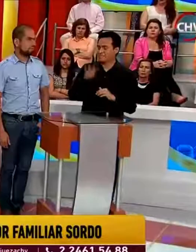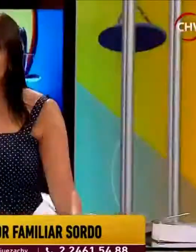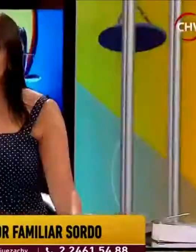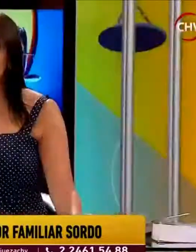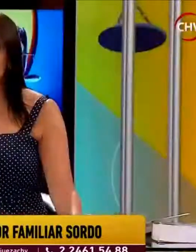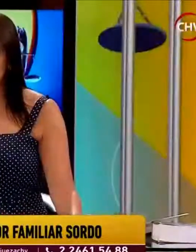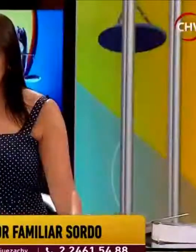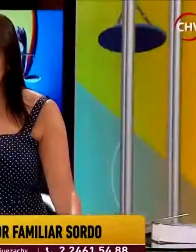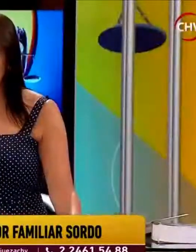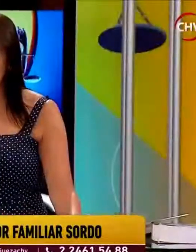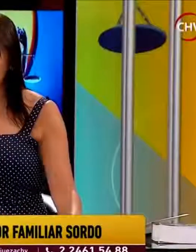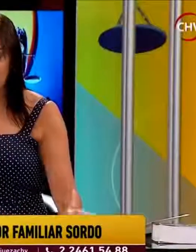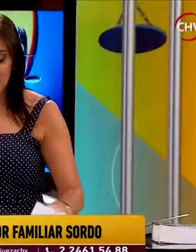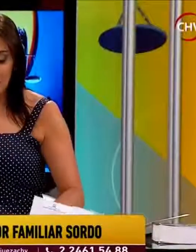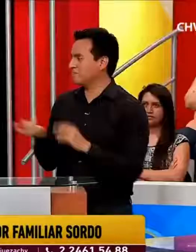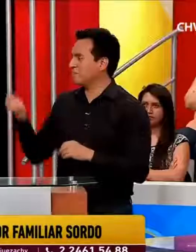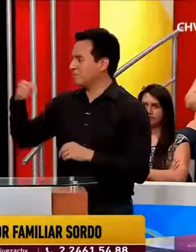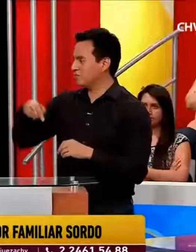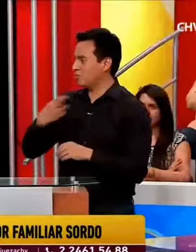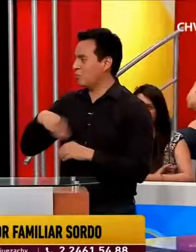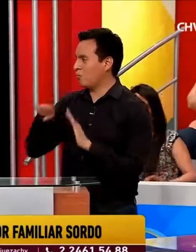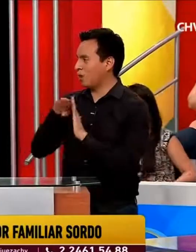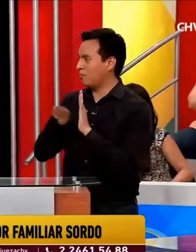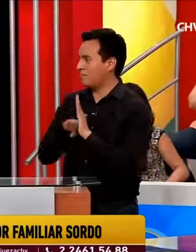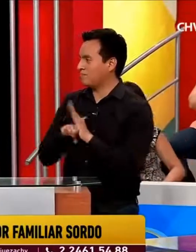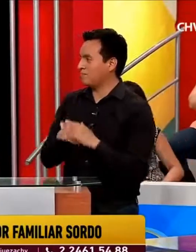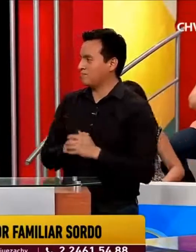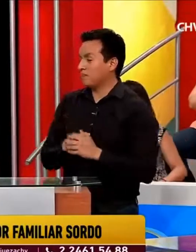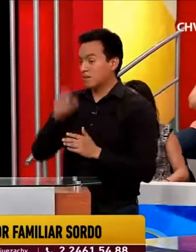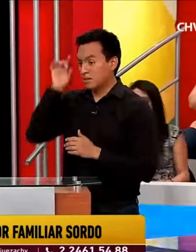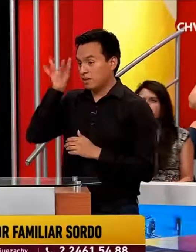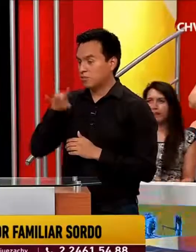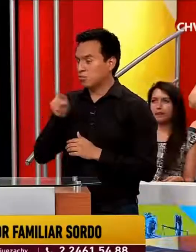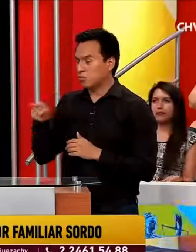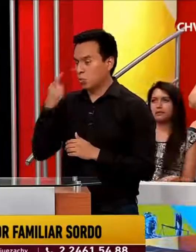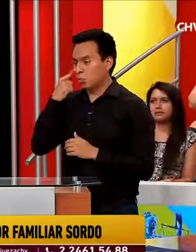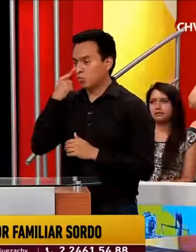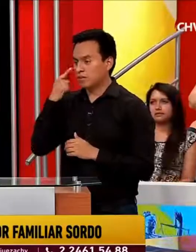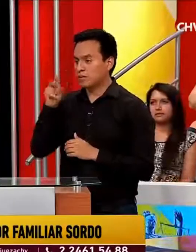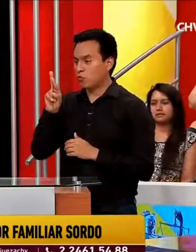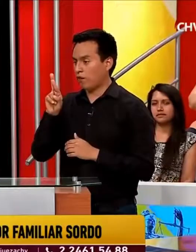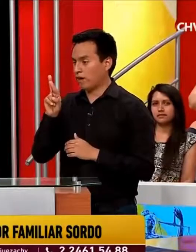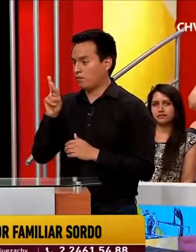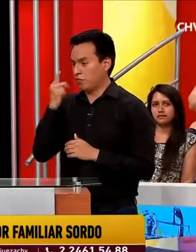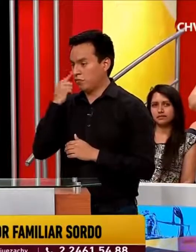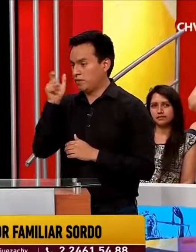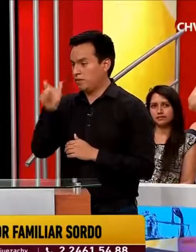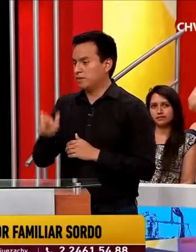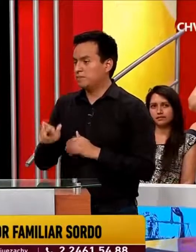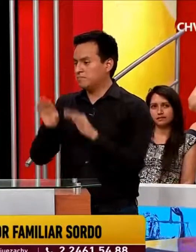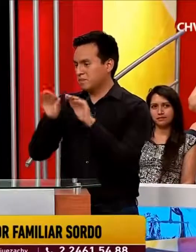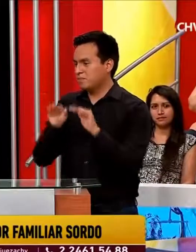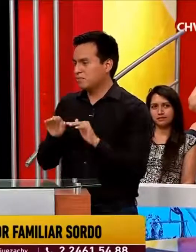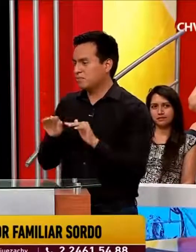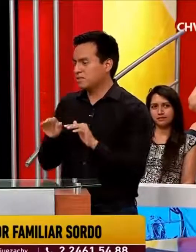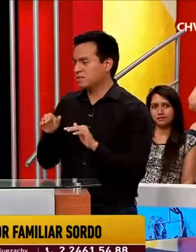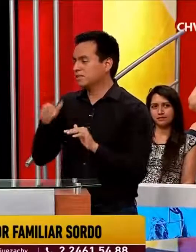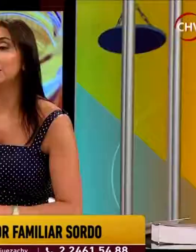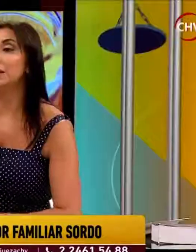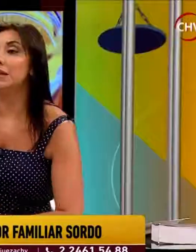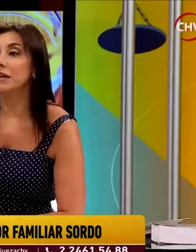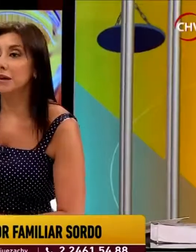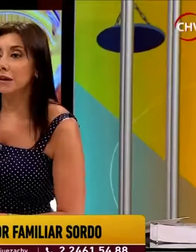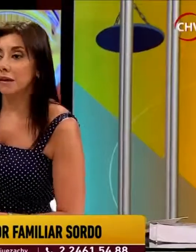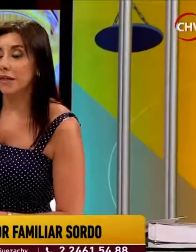Cristian, bienvenido. Muchas gracias por venir a nuestro programa. Sabemos que tú conoces a Rubén y por lo mismo nos es tremendamente